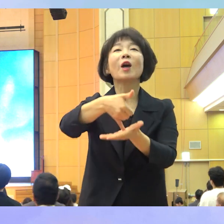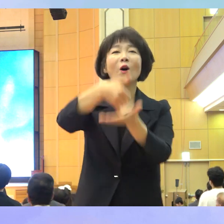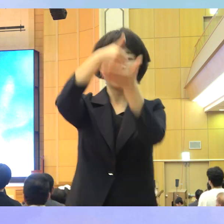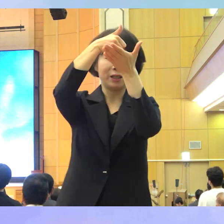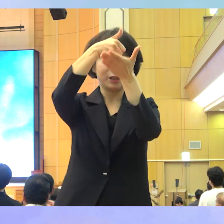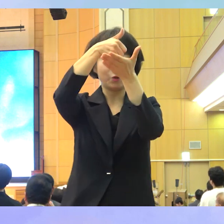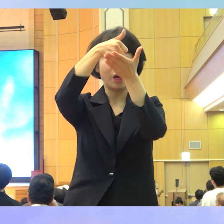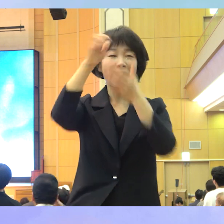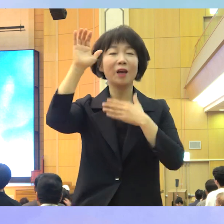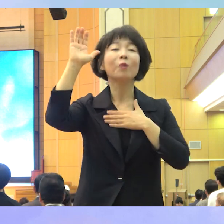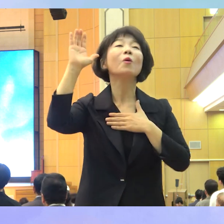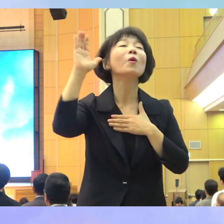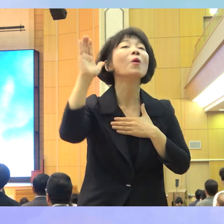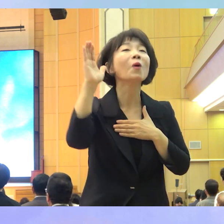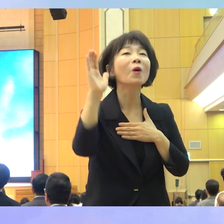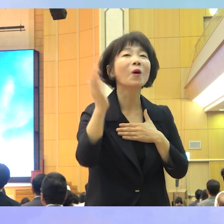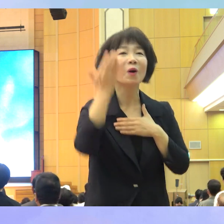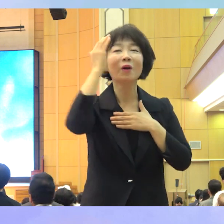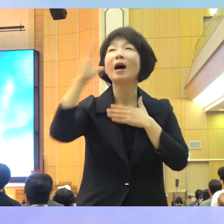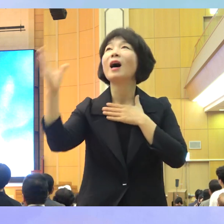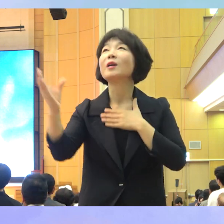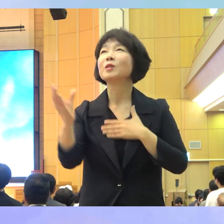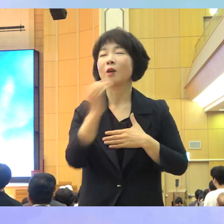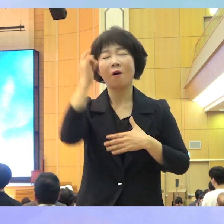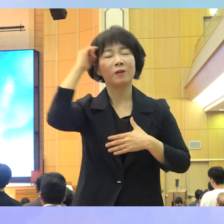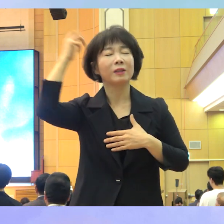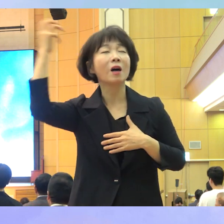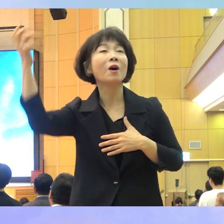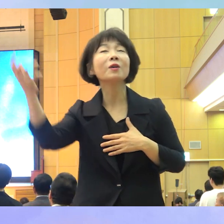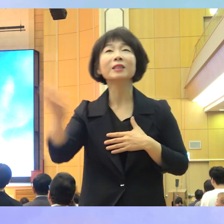나의 인격이 되고